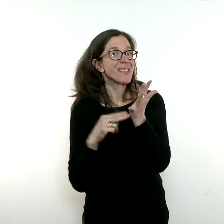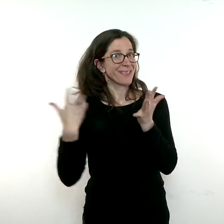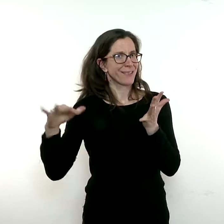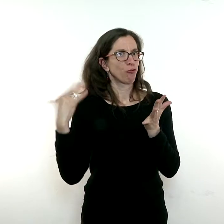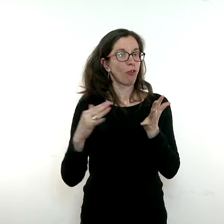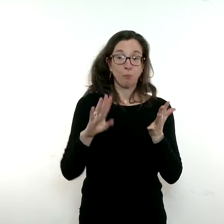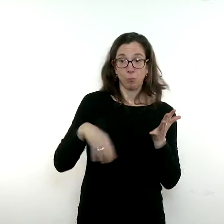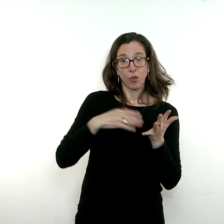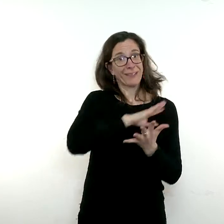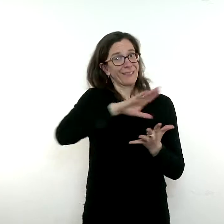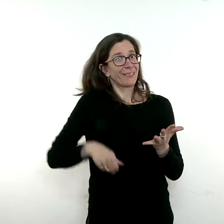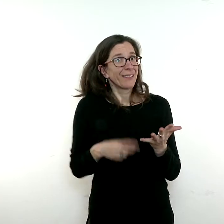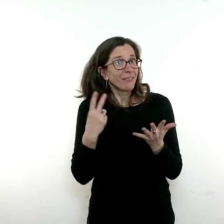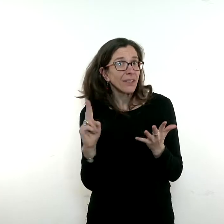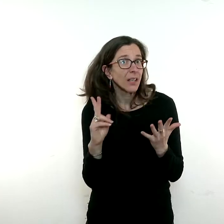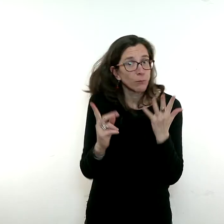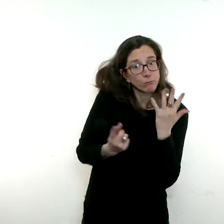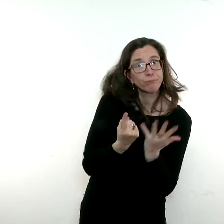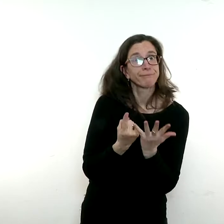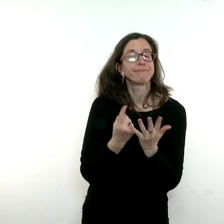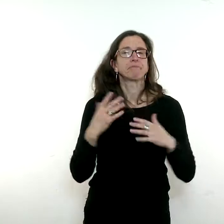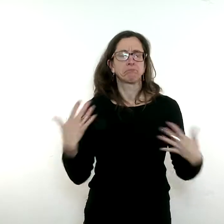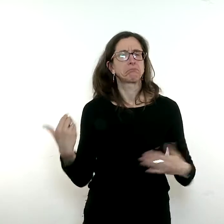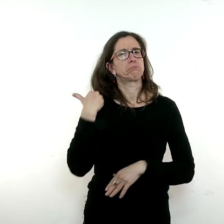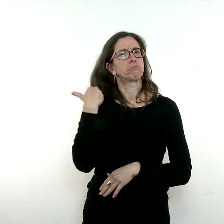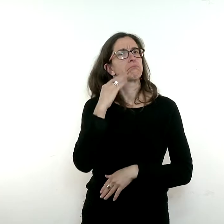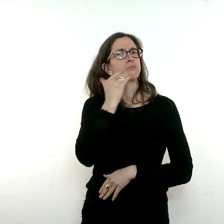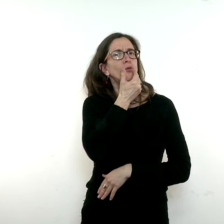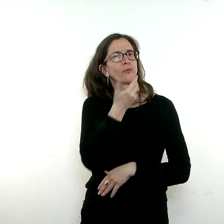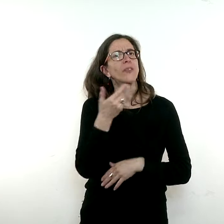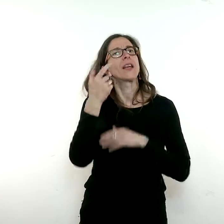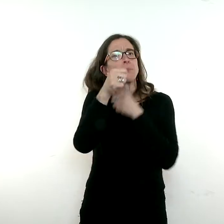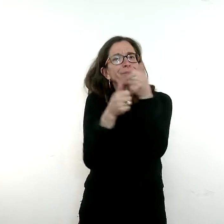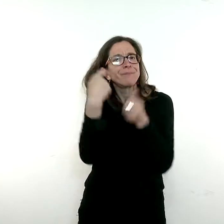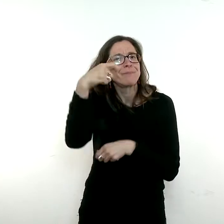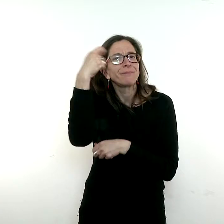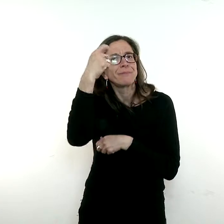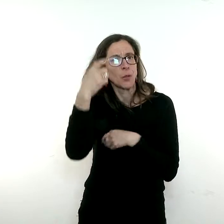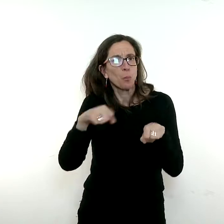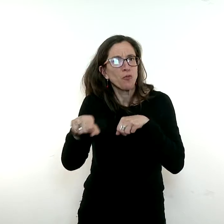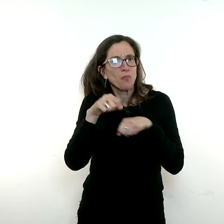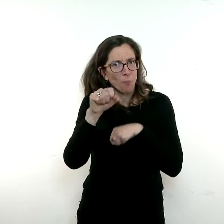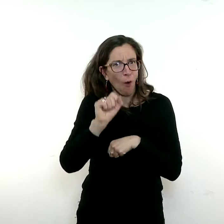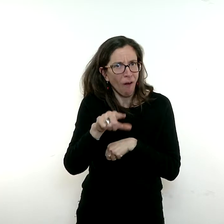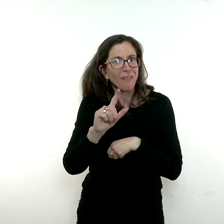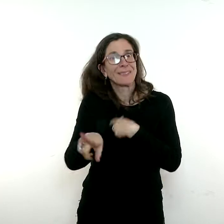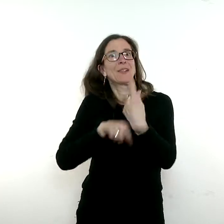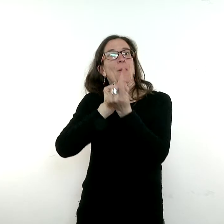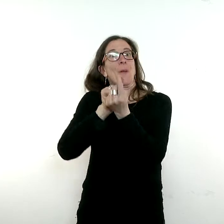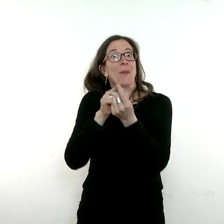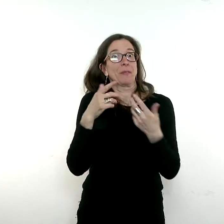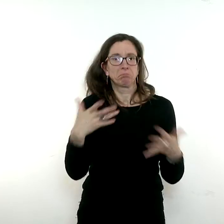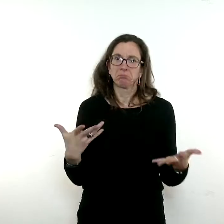de janvier, nous avons rencontré le vice-président de ce mouvement et qui a rapidement validé